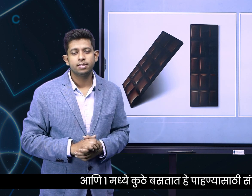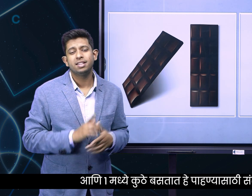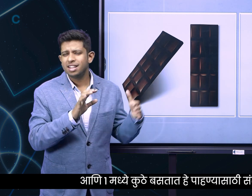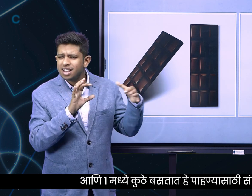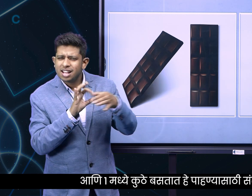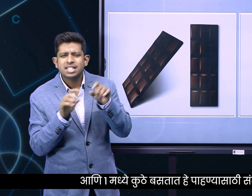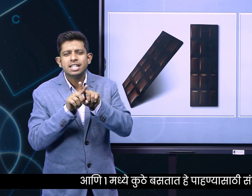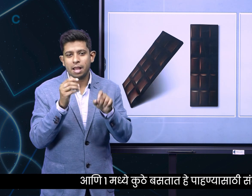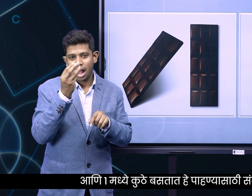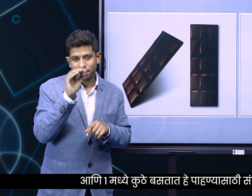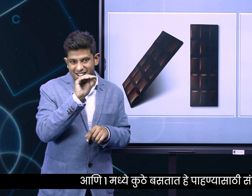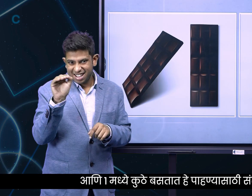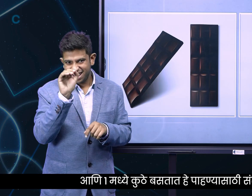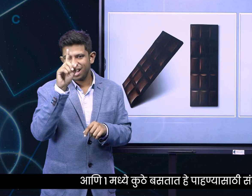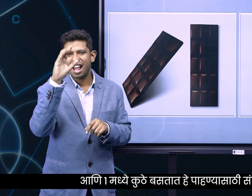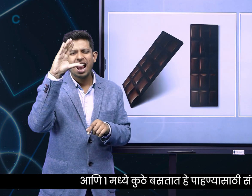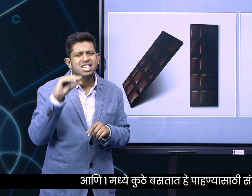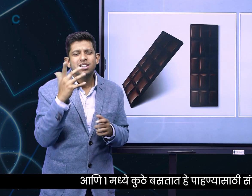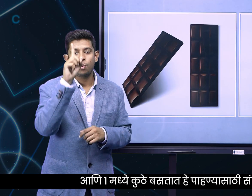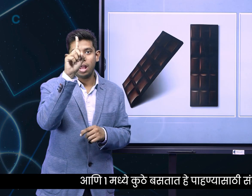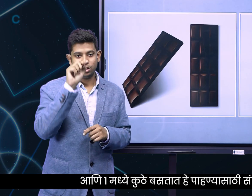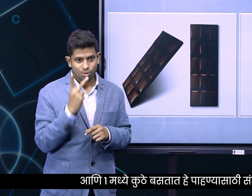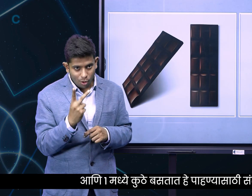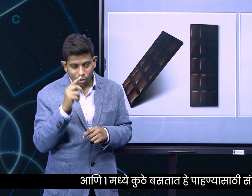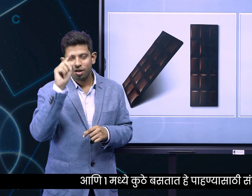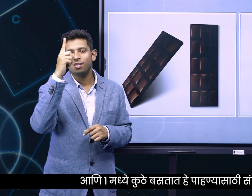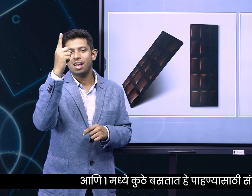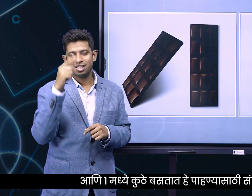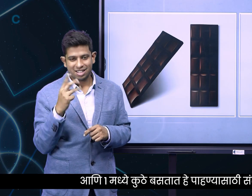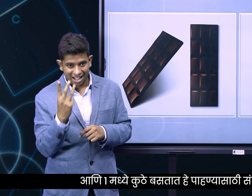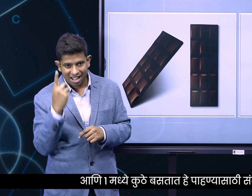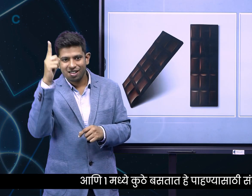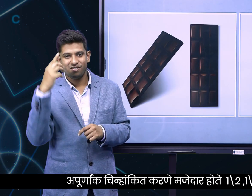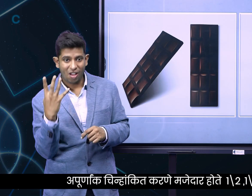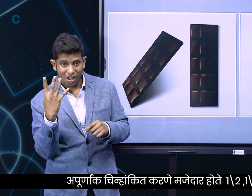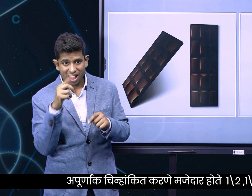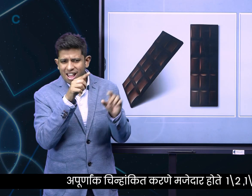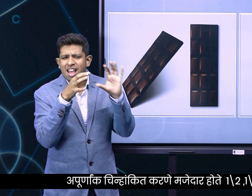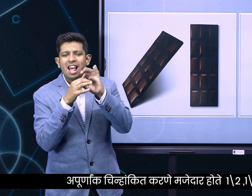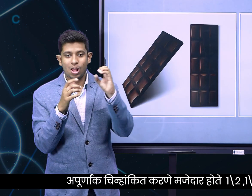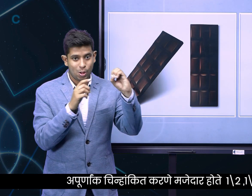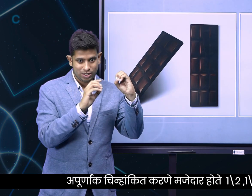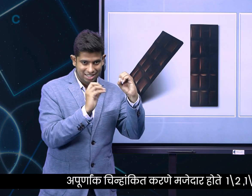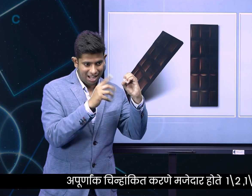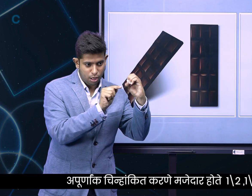आणि 1 मध्ये कुठे बसतात हे पाहण्यासाठी संख्या रेषेवर अपूर्णांक चिन्हांकित करणे मजेदार